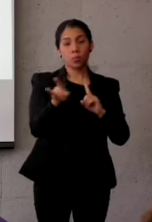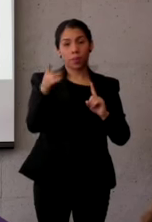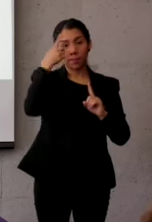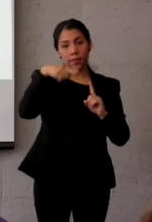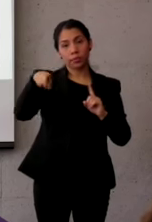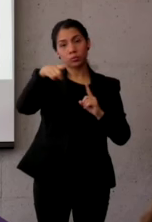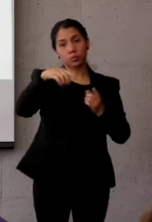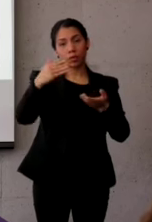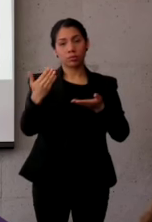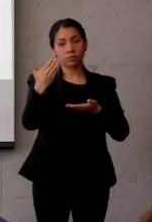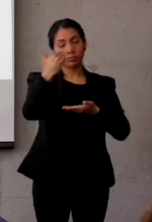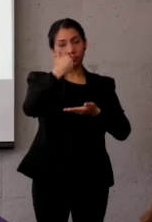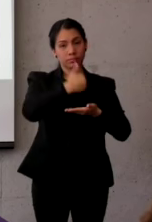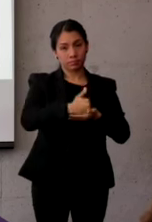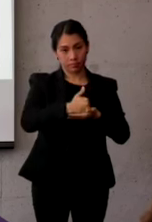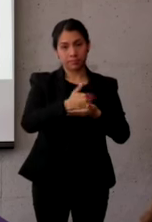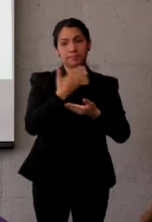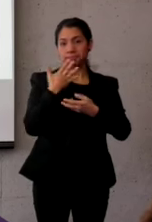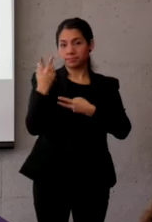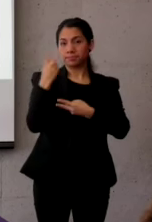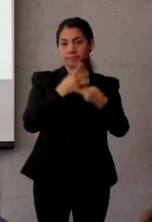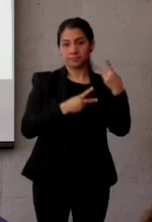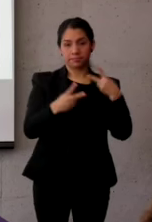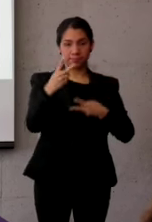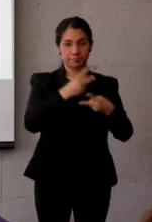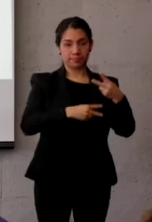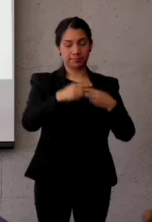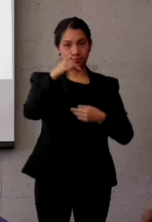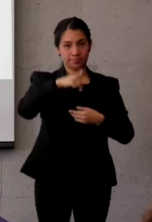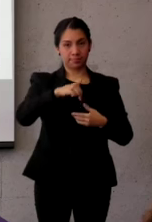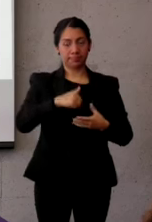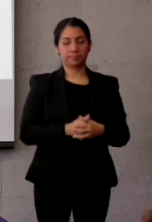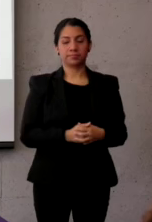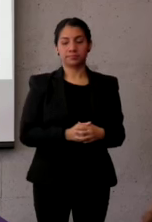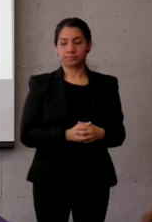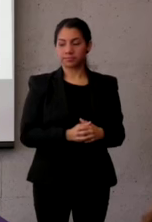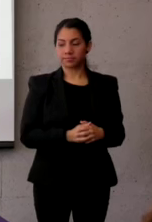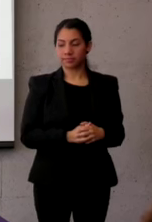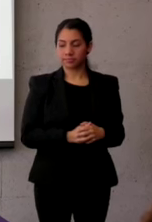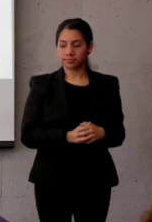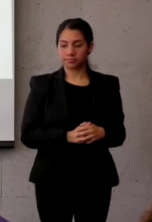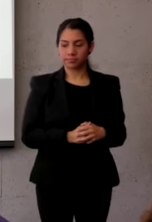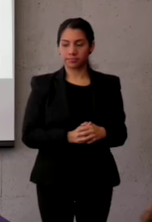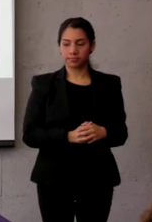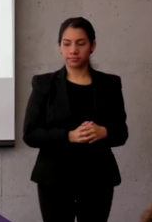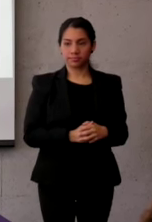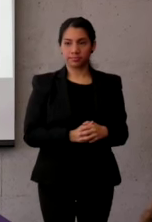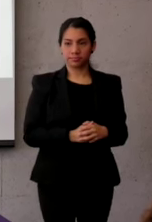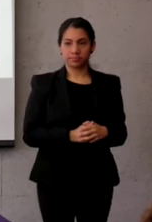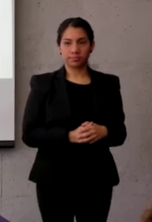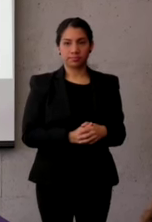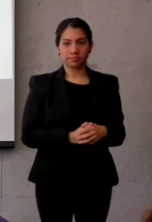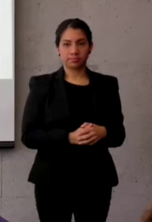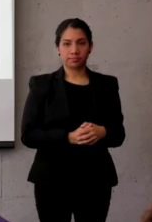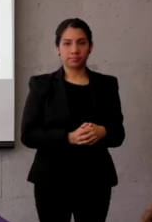ustedes siempre bienvenidos a esta Comisión de Derechos Humanos de la Ciudad de México.